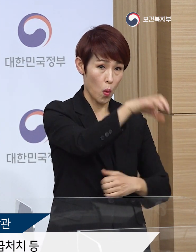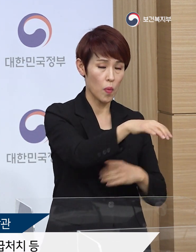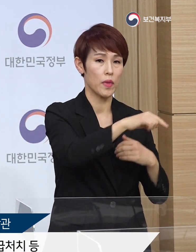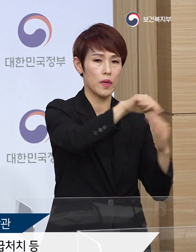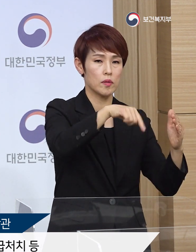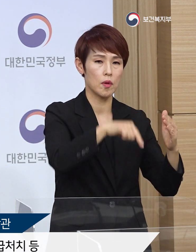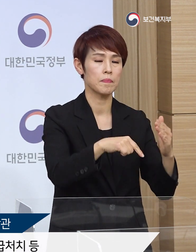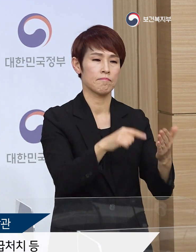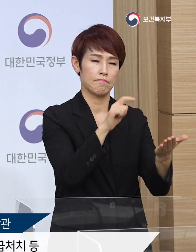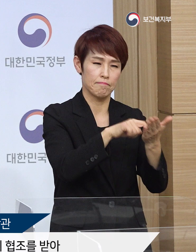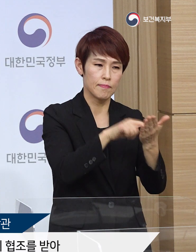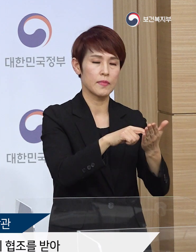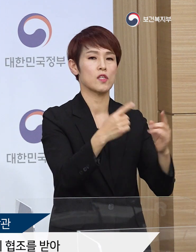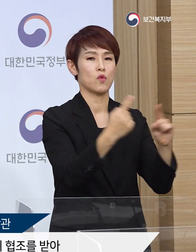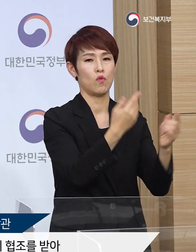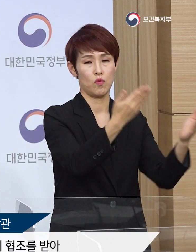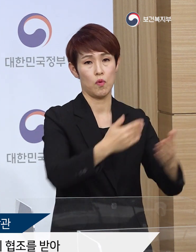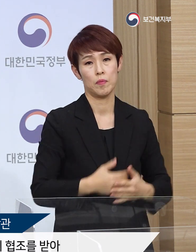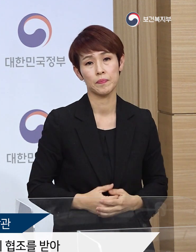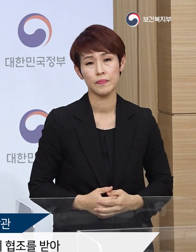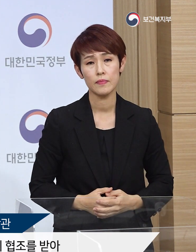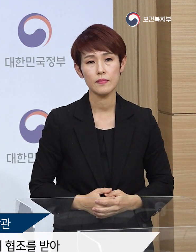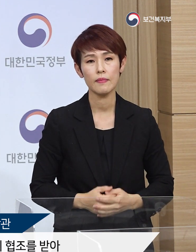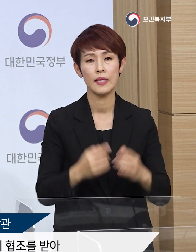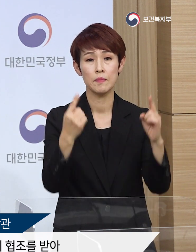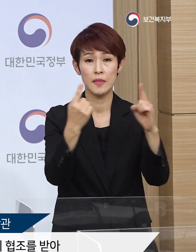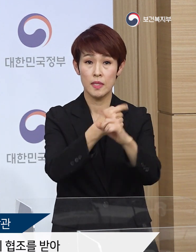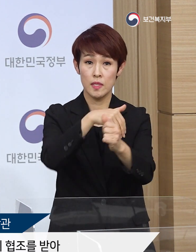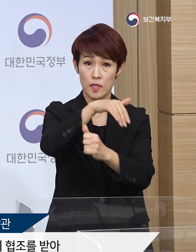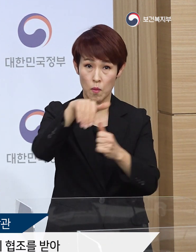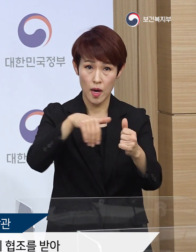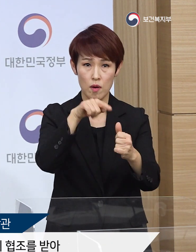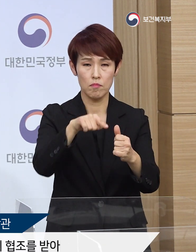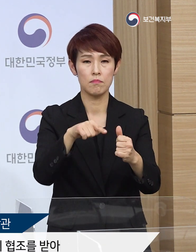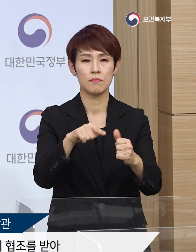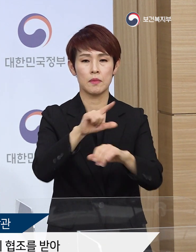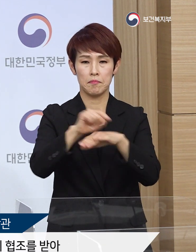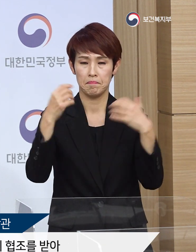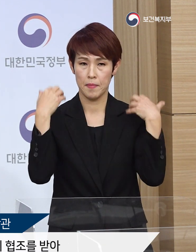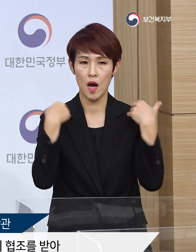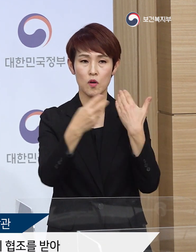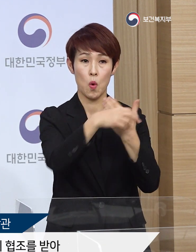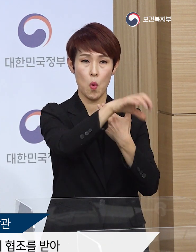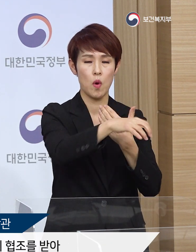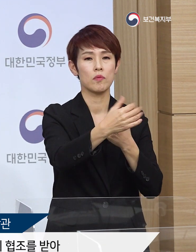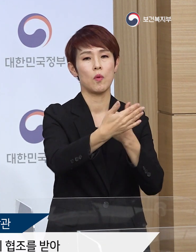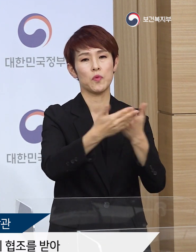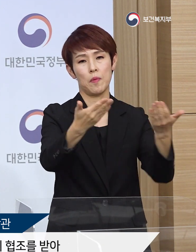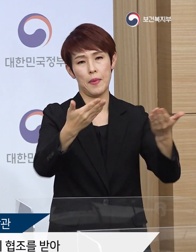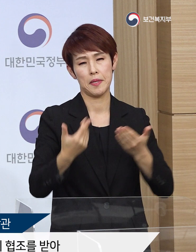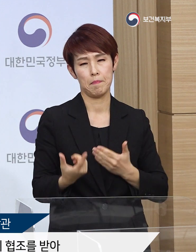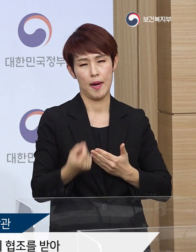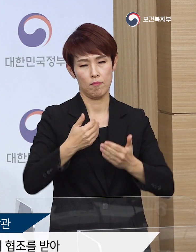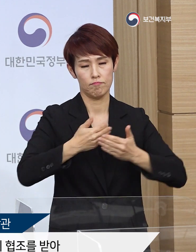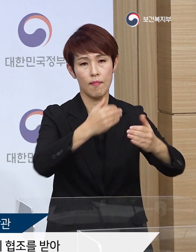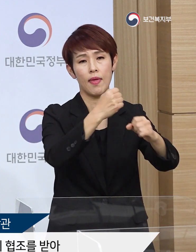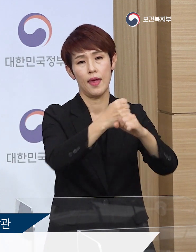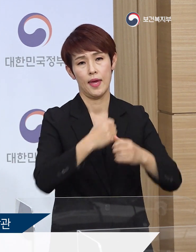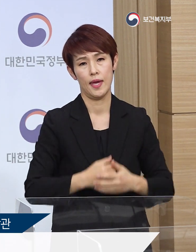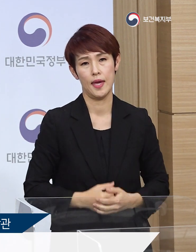제공하게 됩니다. 지금까지 설명드린 개편 방안은 지자체와 의료 현장의 협조를 받아 신속하게